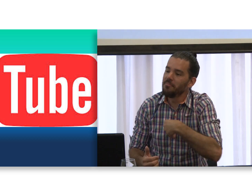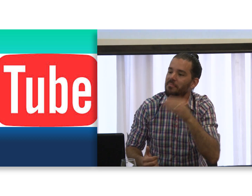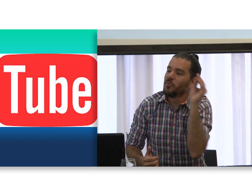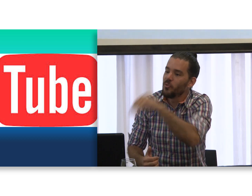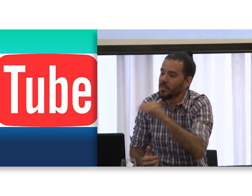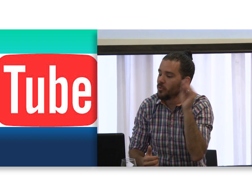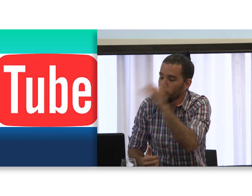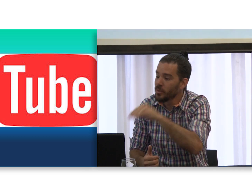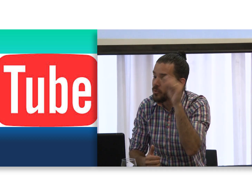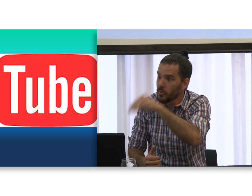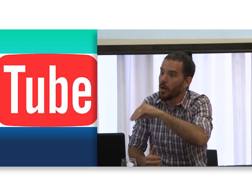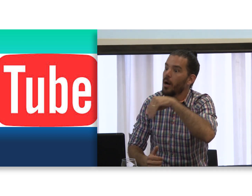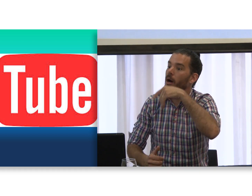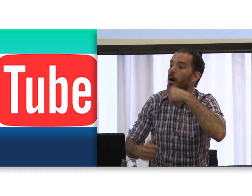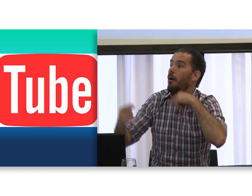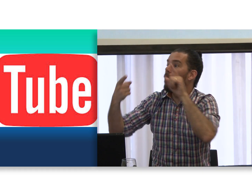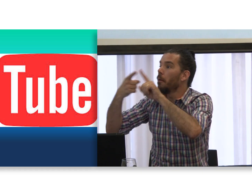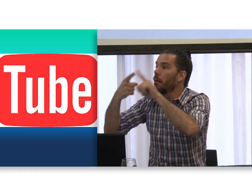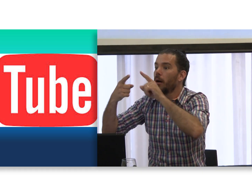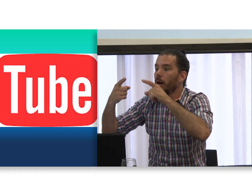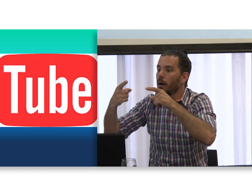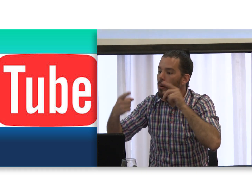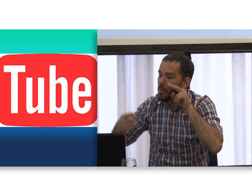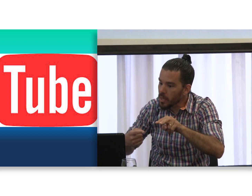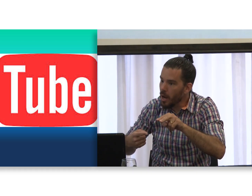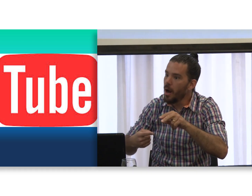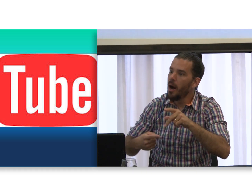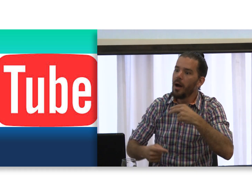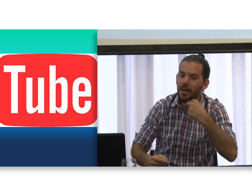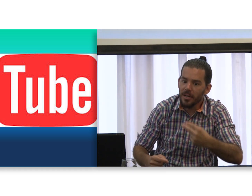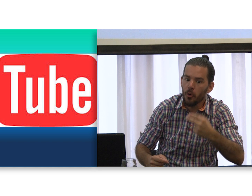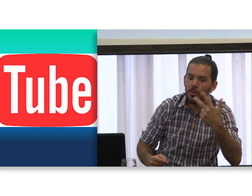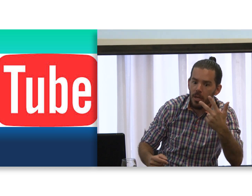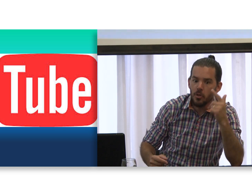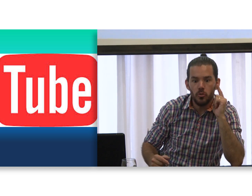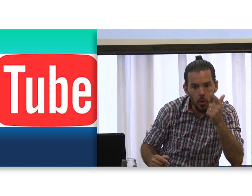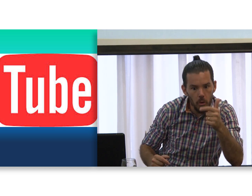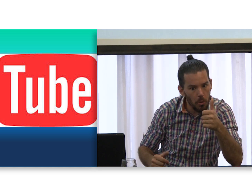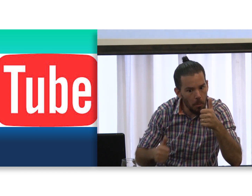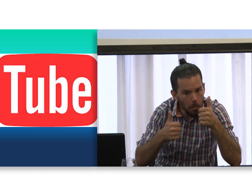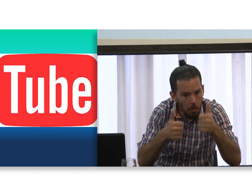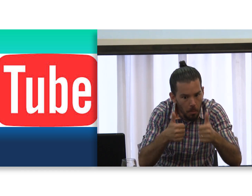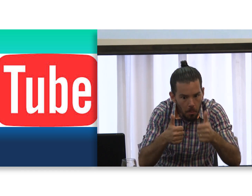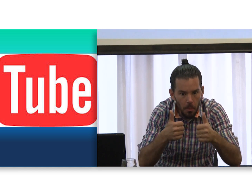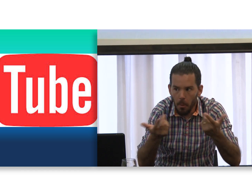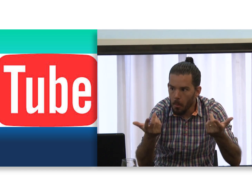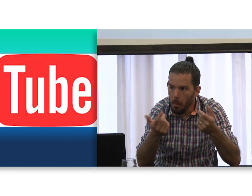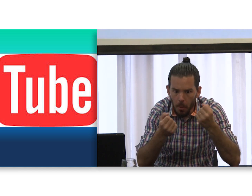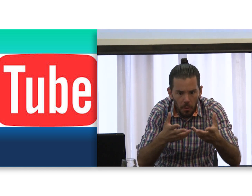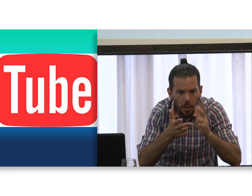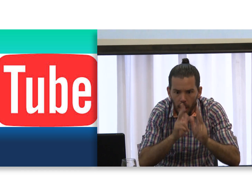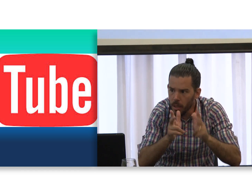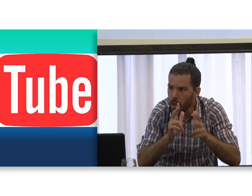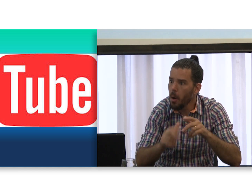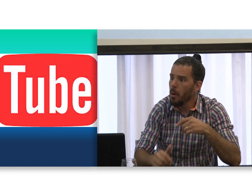personalmente subo constantemente videos en YouTube. Y de ese modo también sé que mis hijos, por ejemplo, ven cómo yo me contacto con la